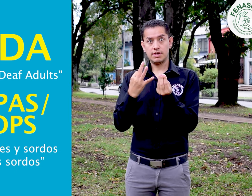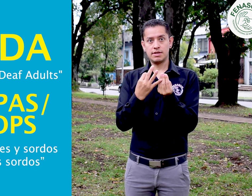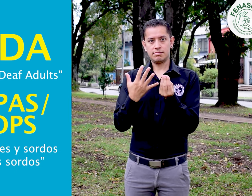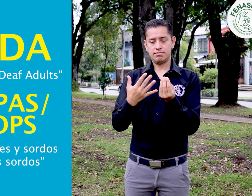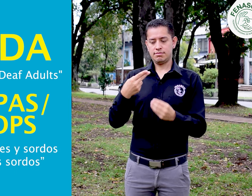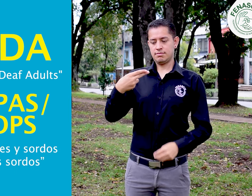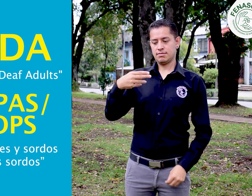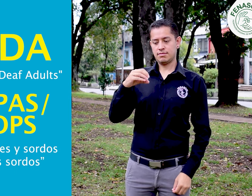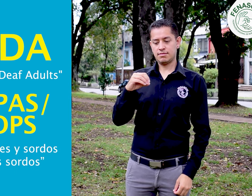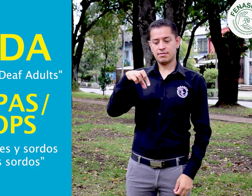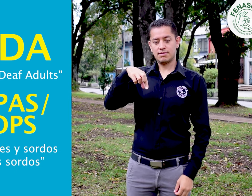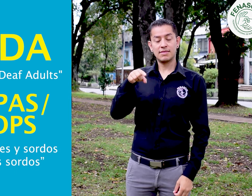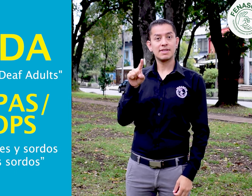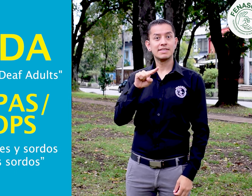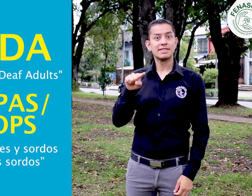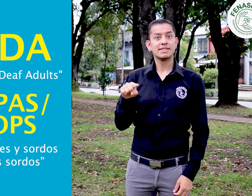OPAS u OPS.